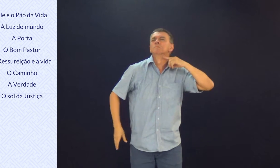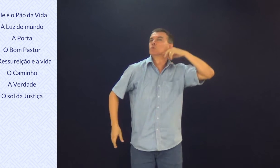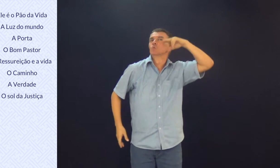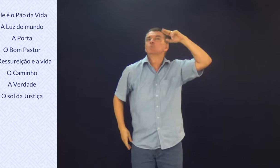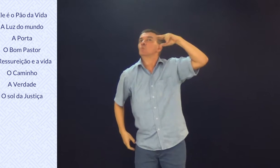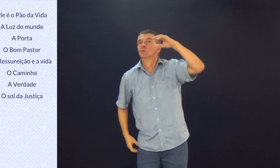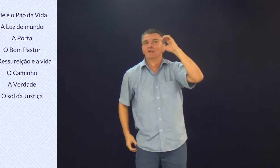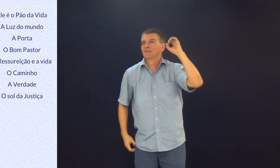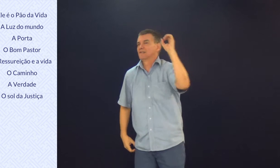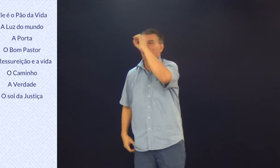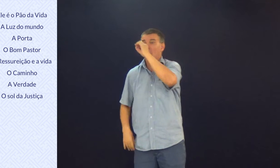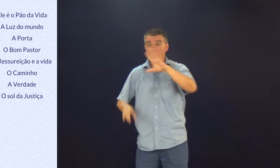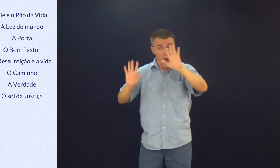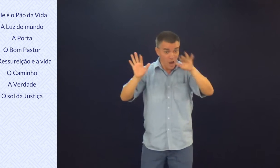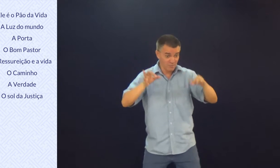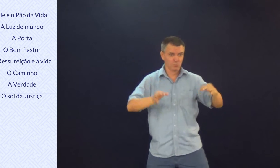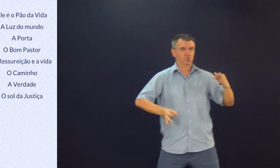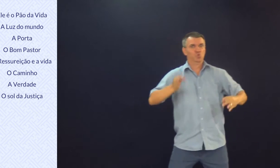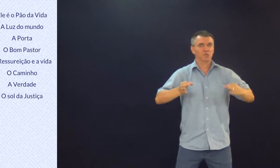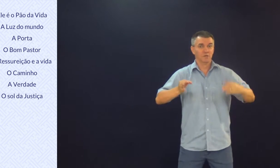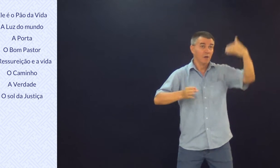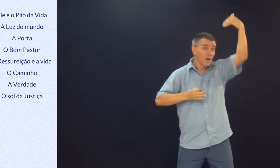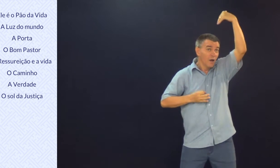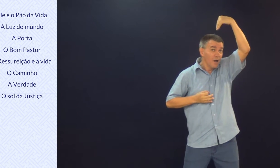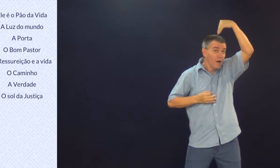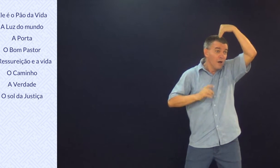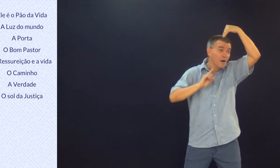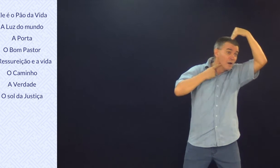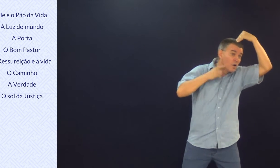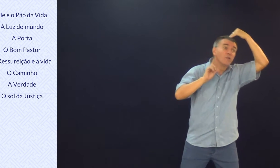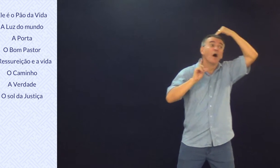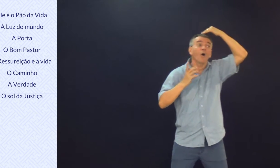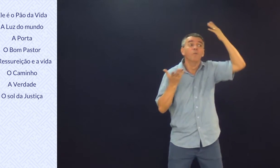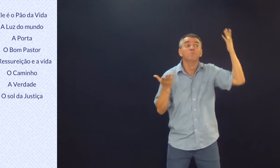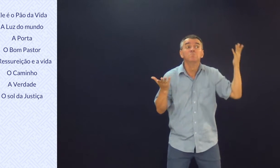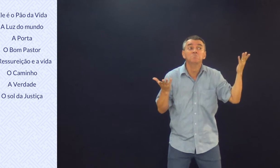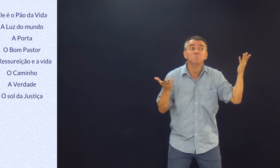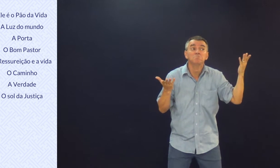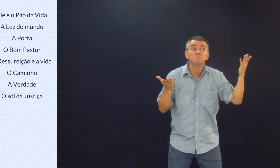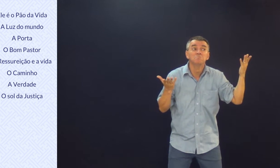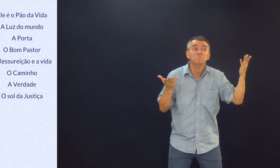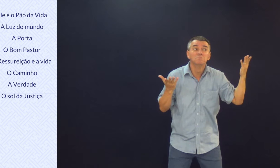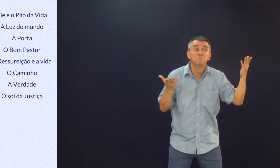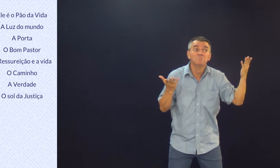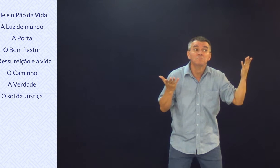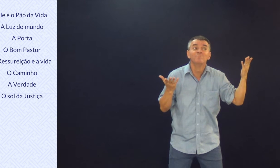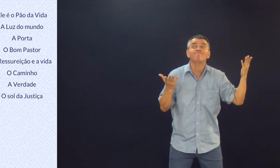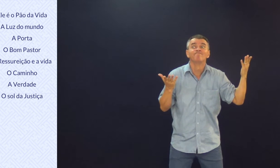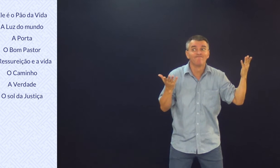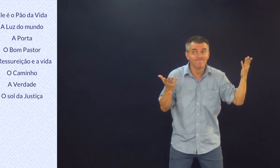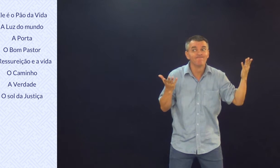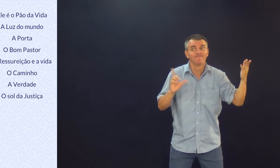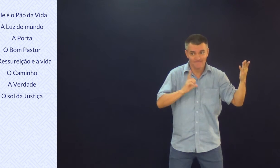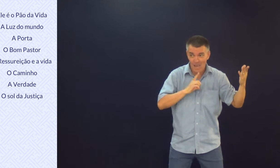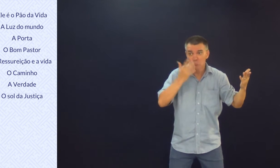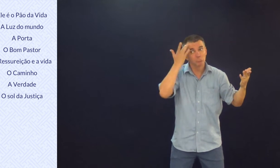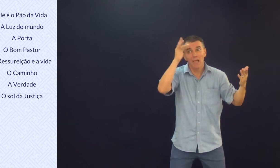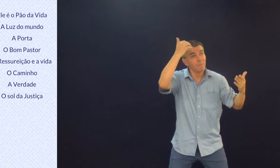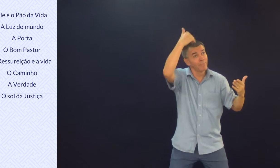jesus não tem pecado porque o juiz esse trabalho esse que trabalha no tribunal ele tem